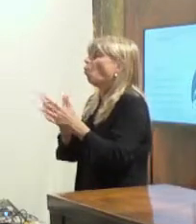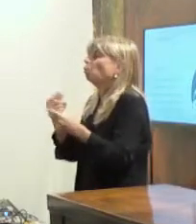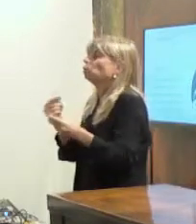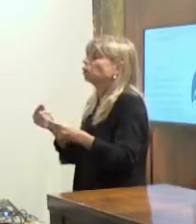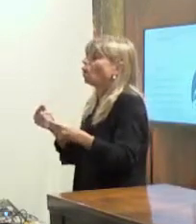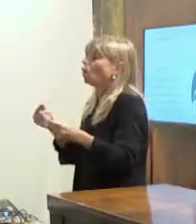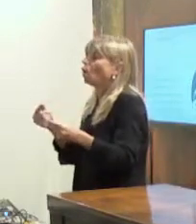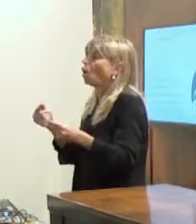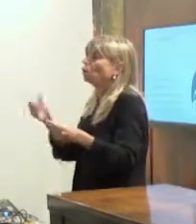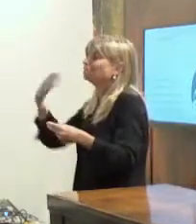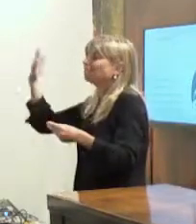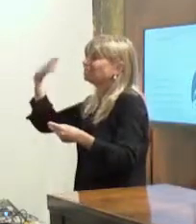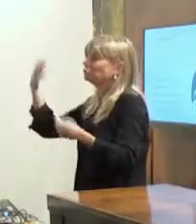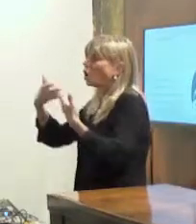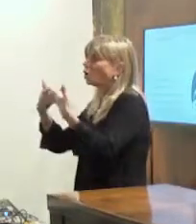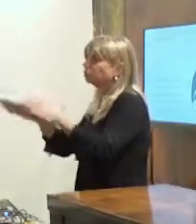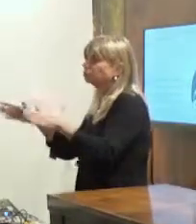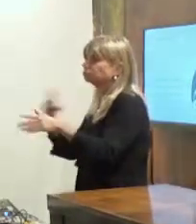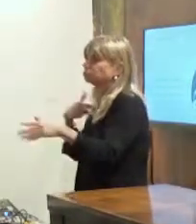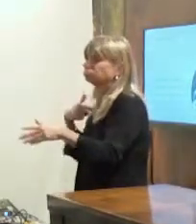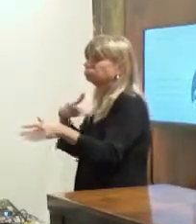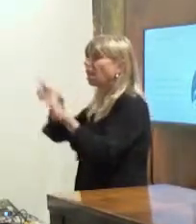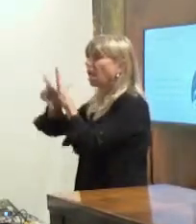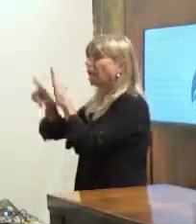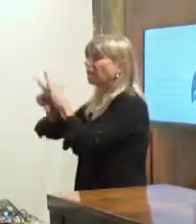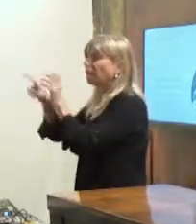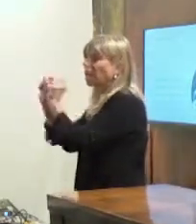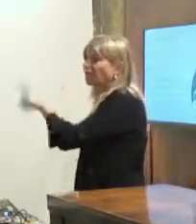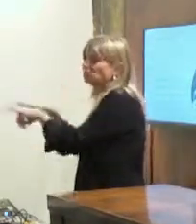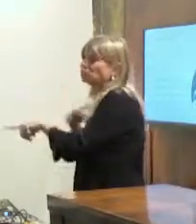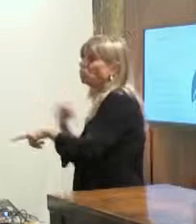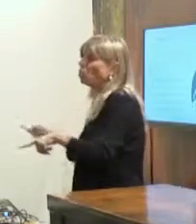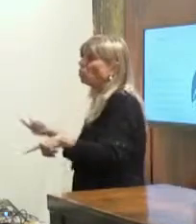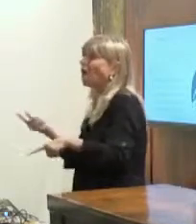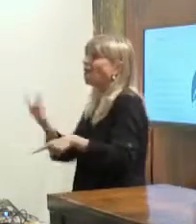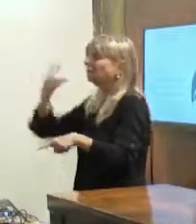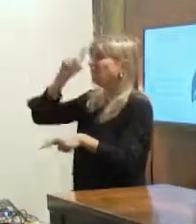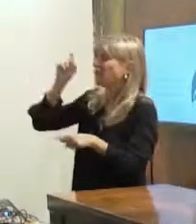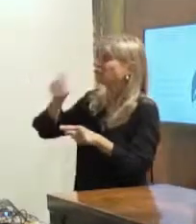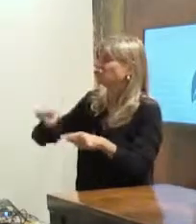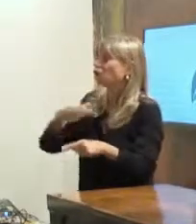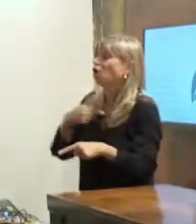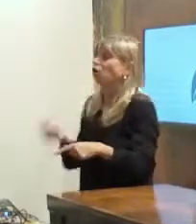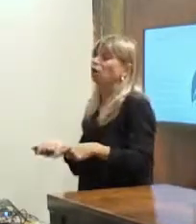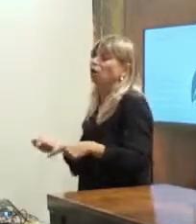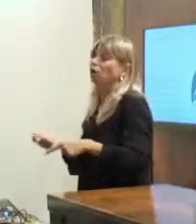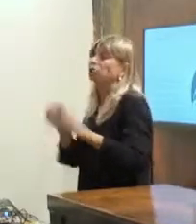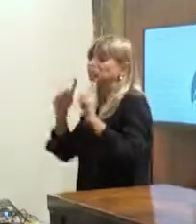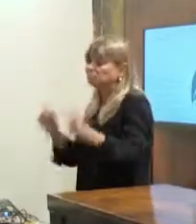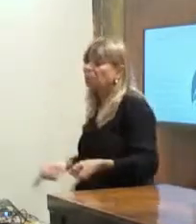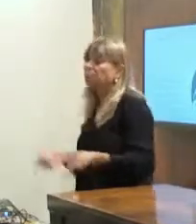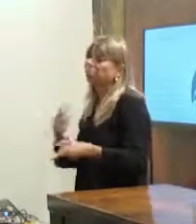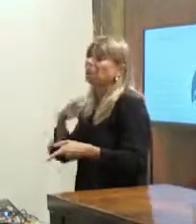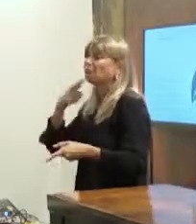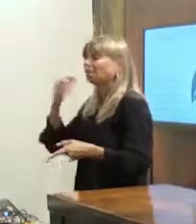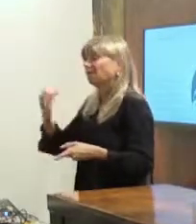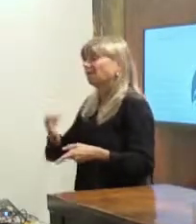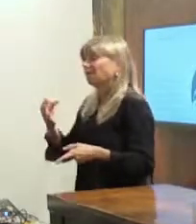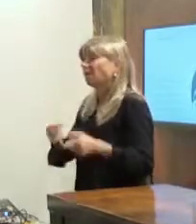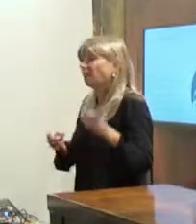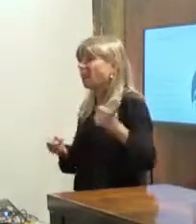las sesiones en la legislatura y el inicio de las sesiones a nivel nacional. Pero también es cierto que hay